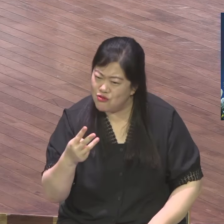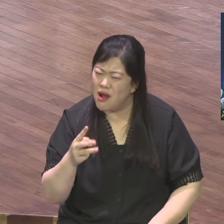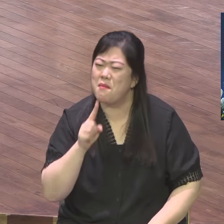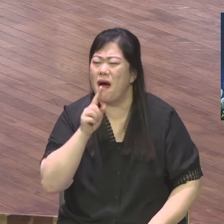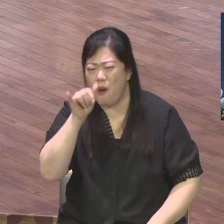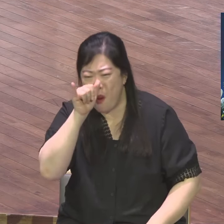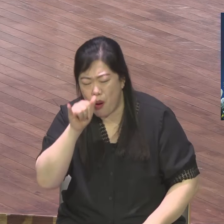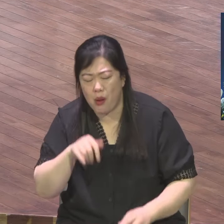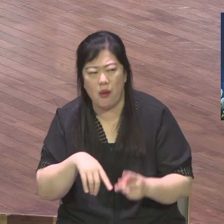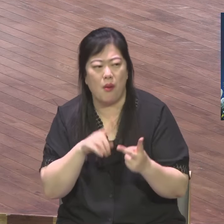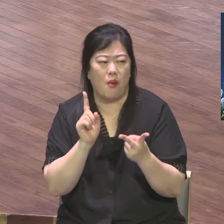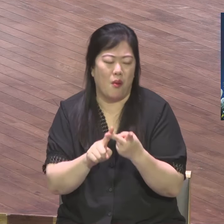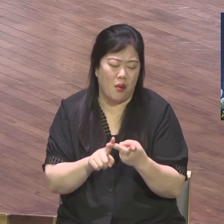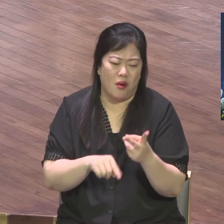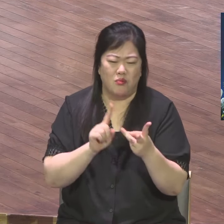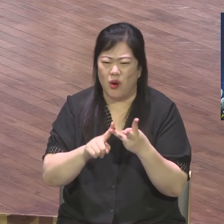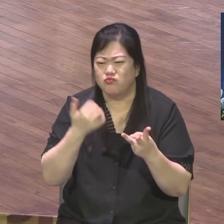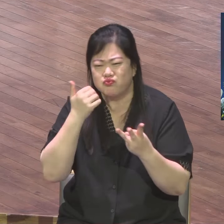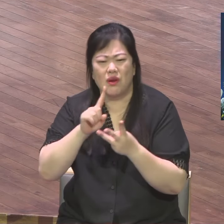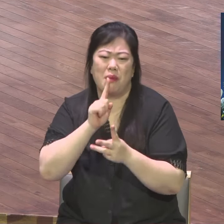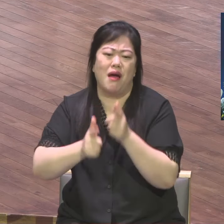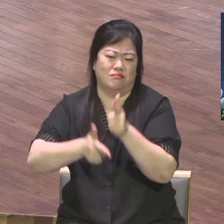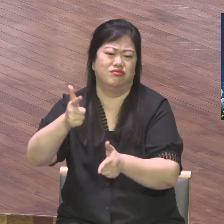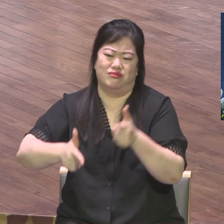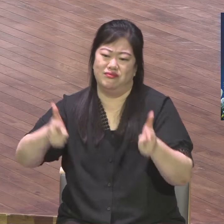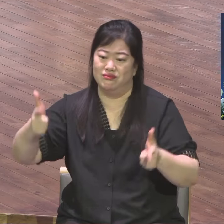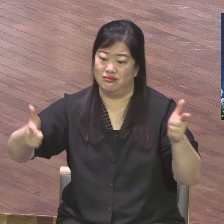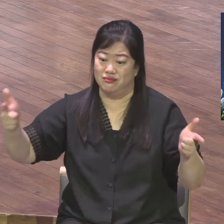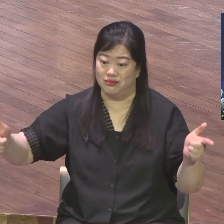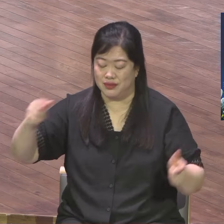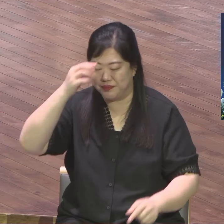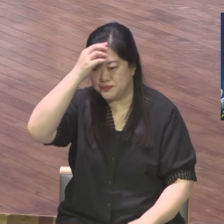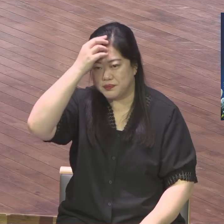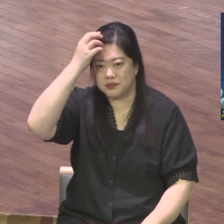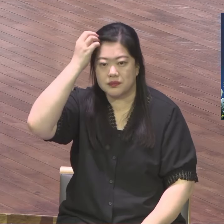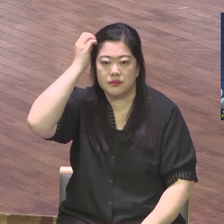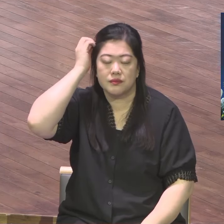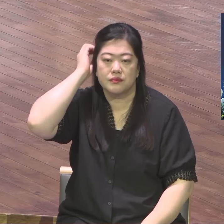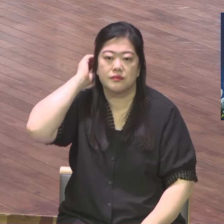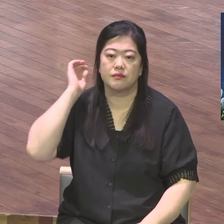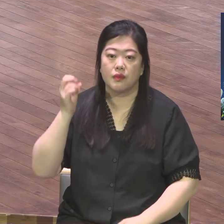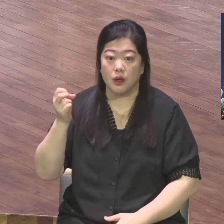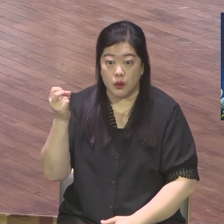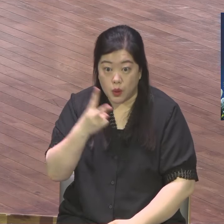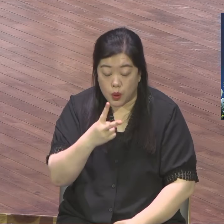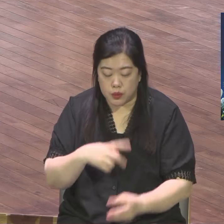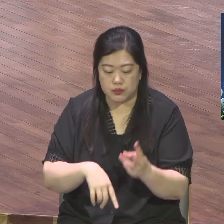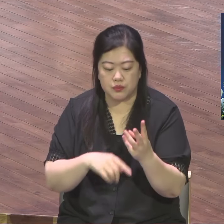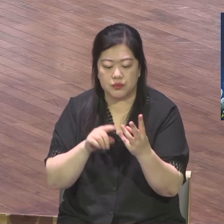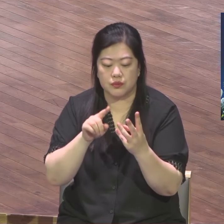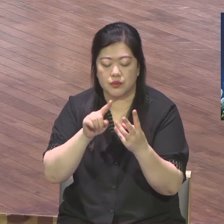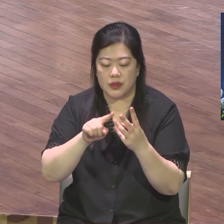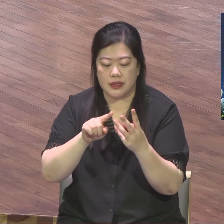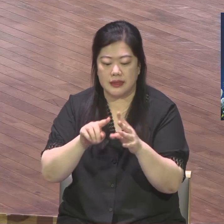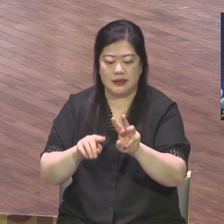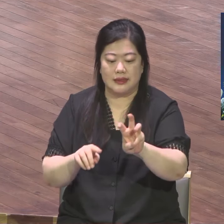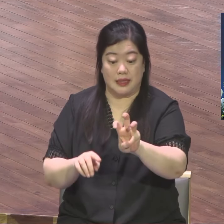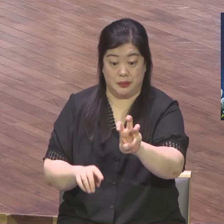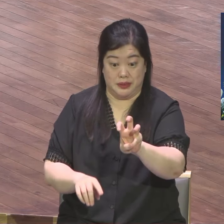합니다. 잠언 31장은 신앙의 어머니가 남긴 영적 교훈이 기록되어